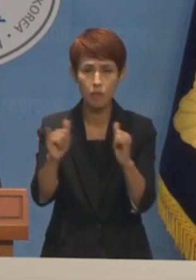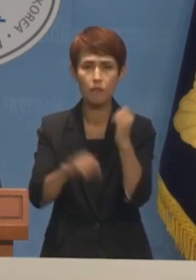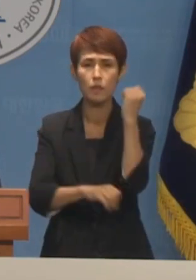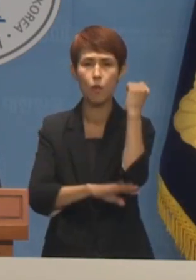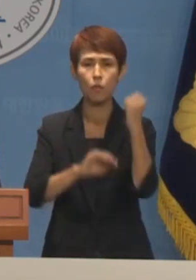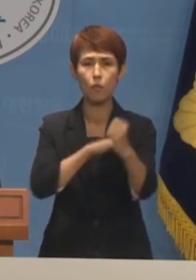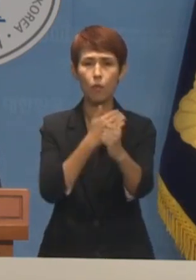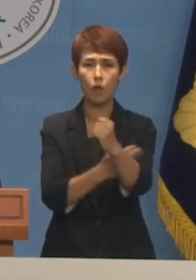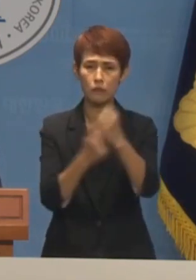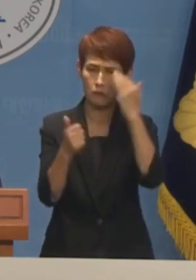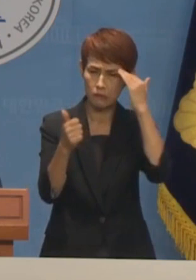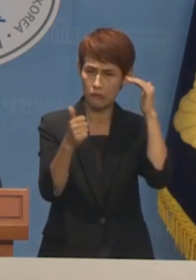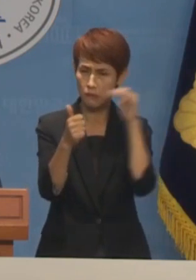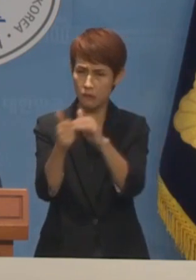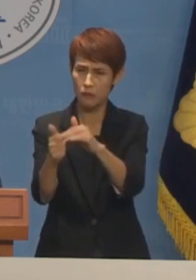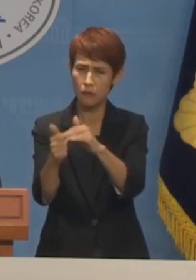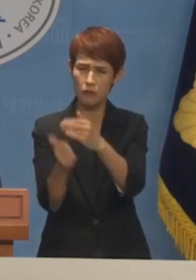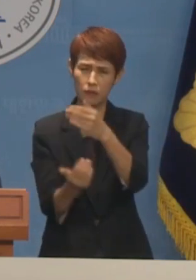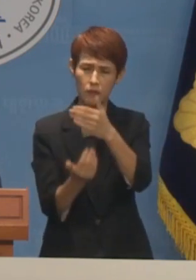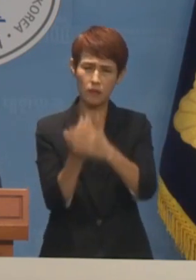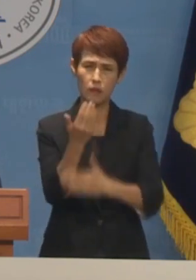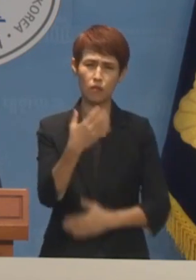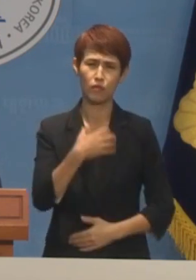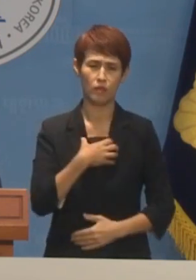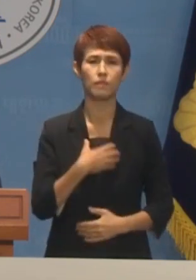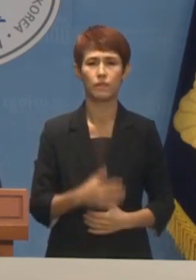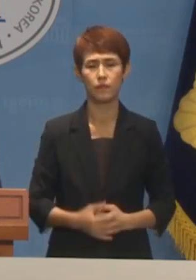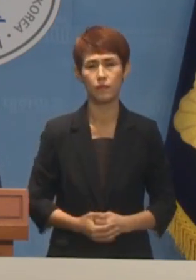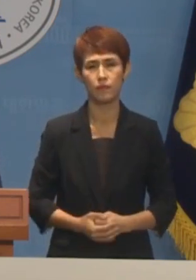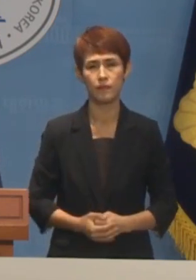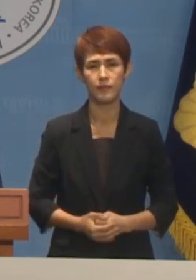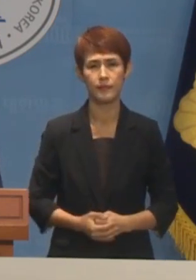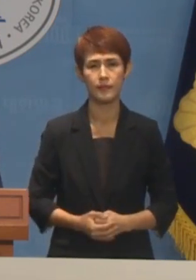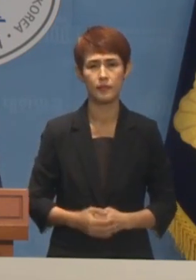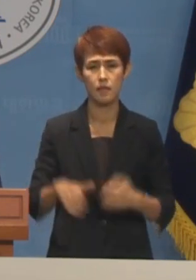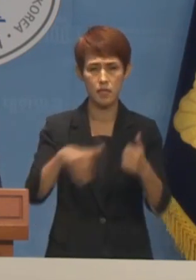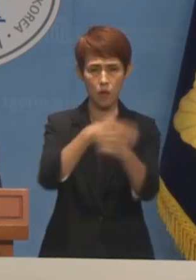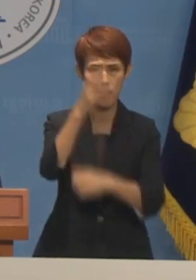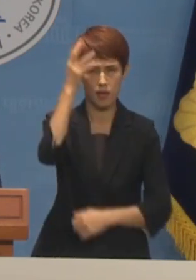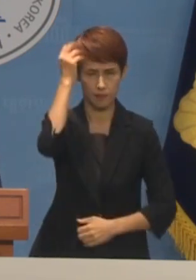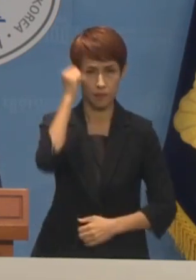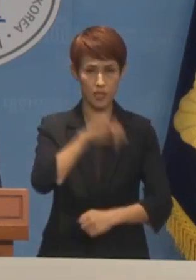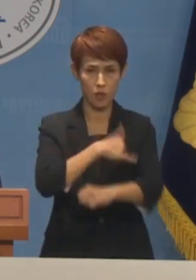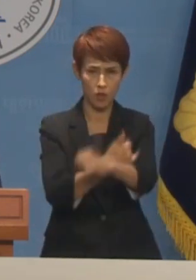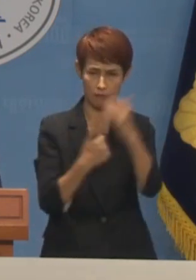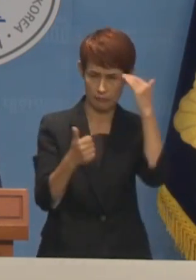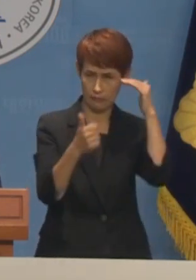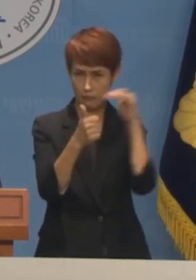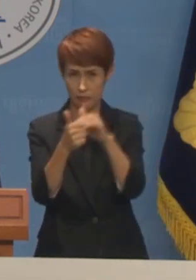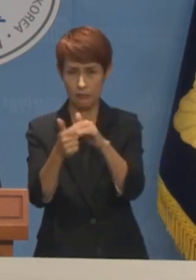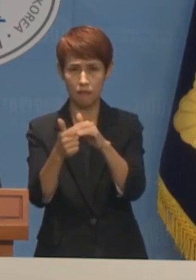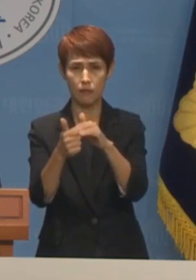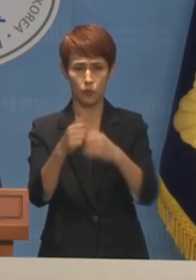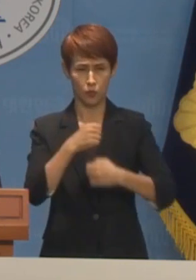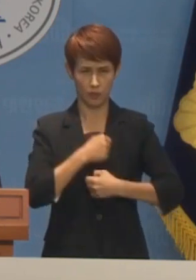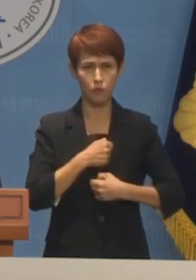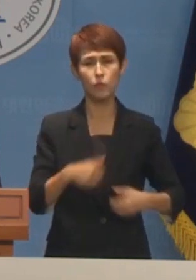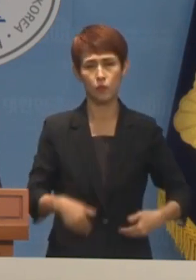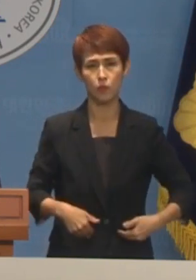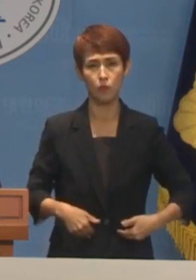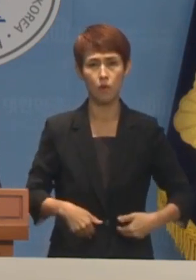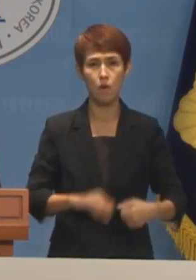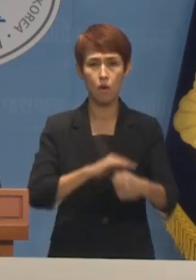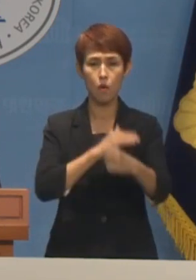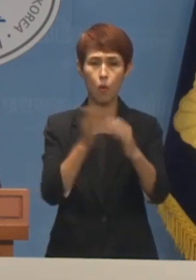침해를 수반하는 경우가 발생합니다. 이러한 점을 명심하고 인권 침해 소지를 경계하진 못할 망정